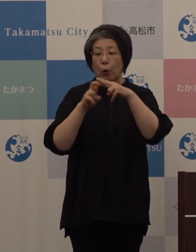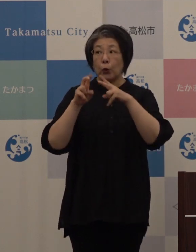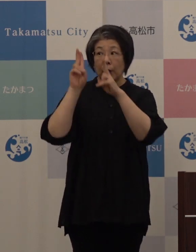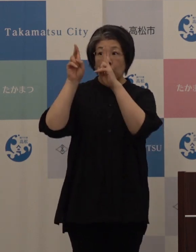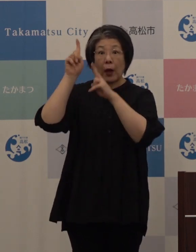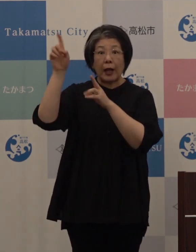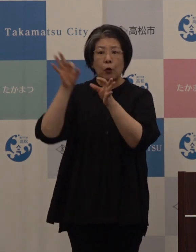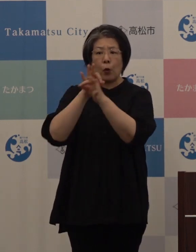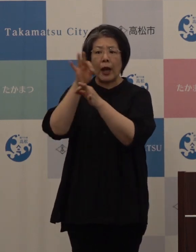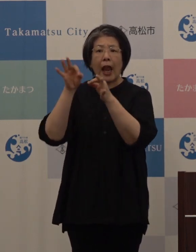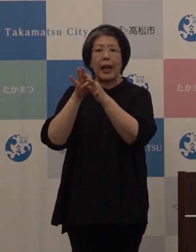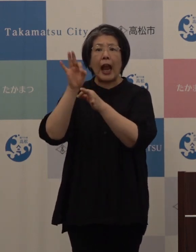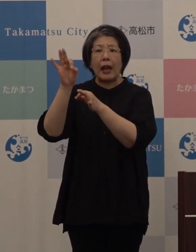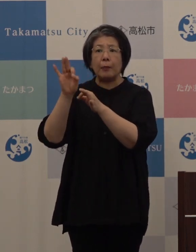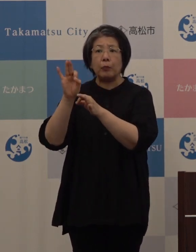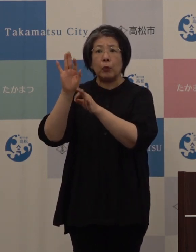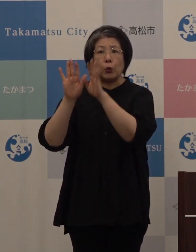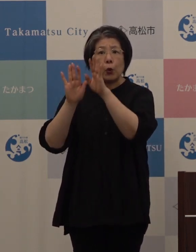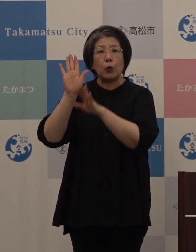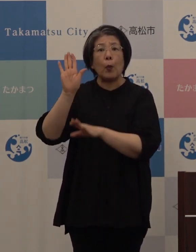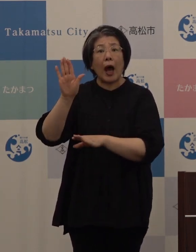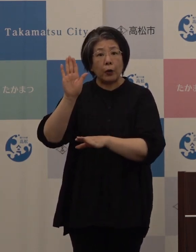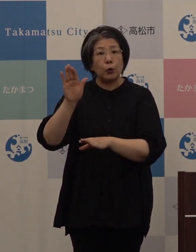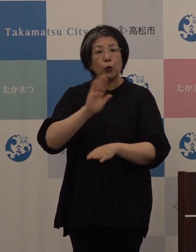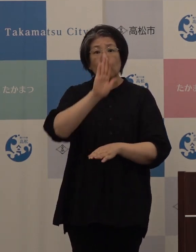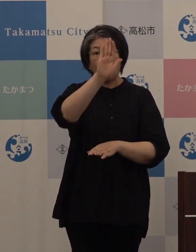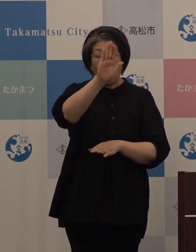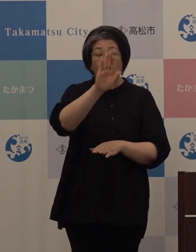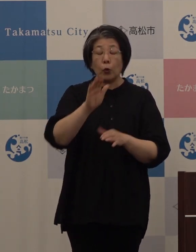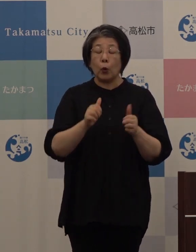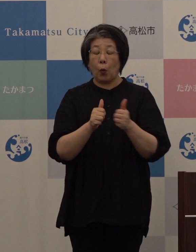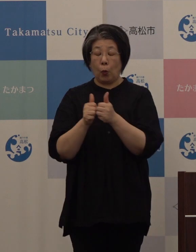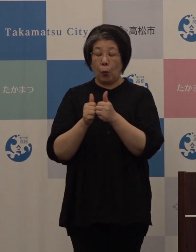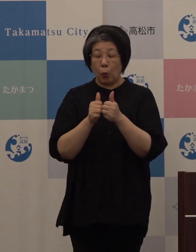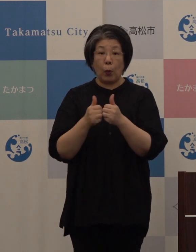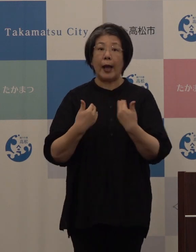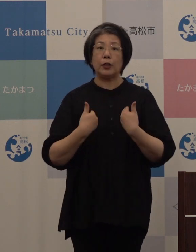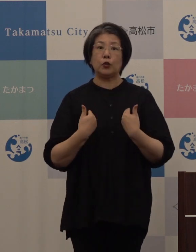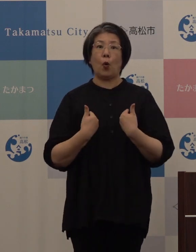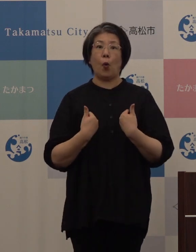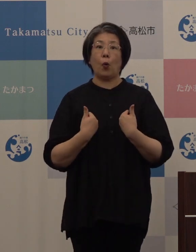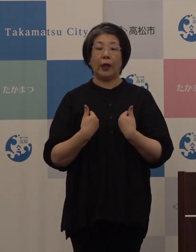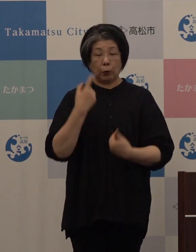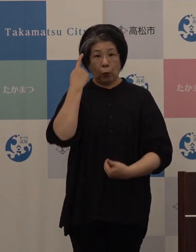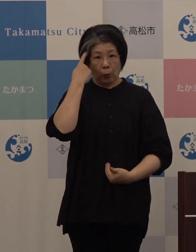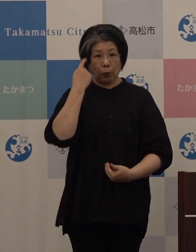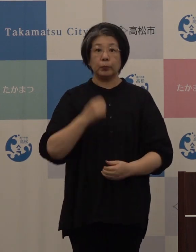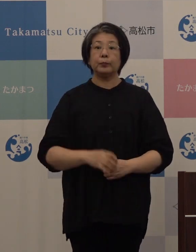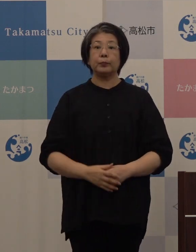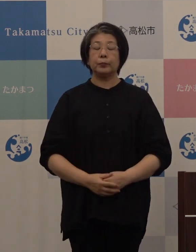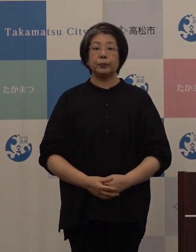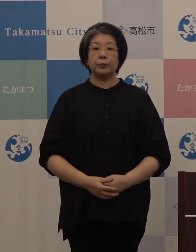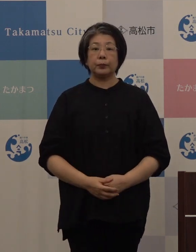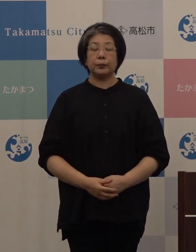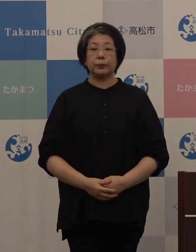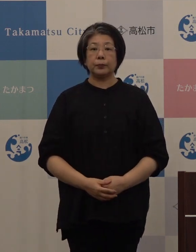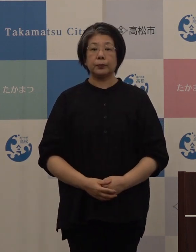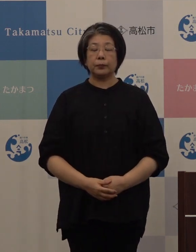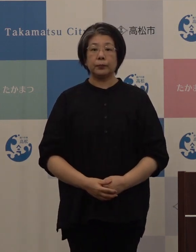ので、その辺は今後のお話し合いかなというふうに思っております。 はい、ありがとうございます。